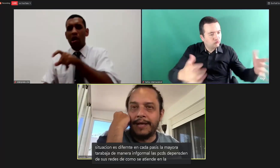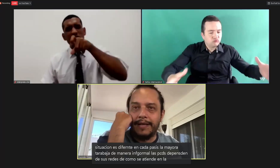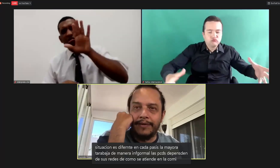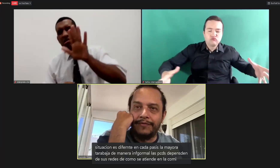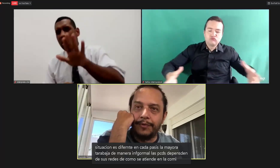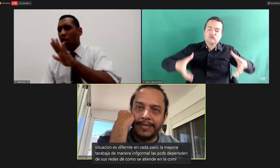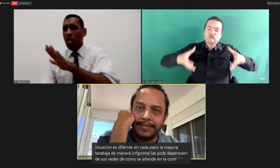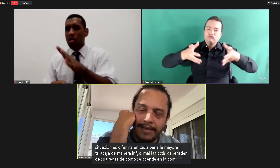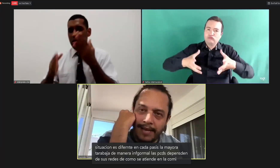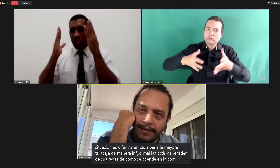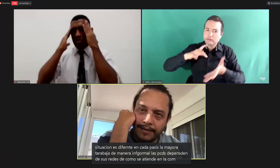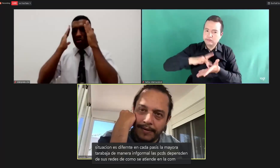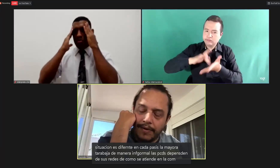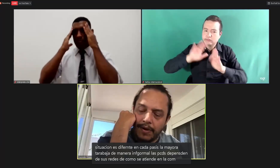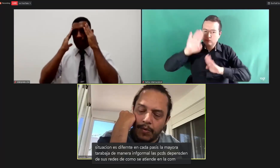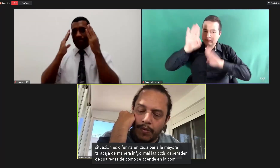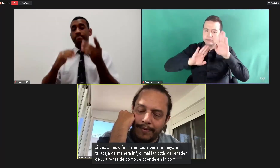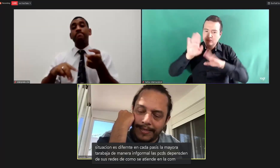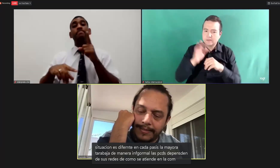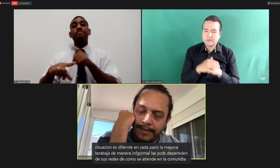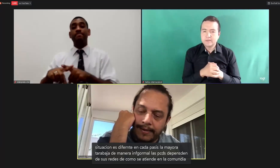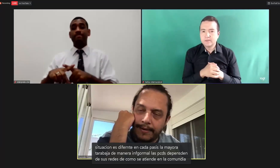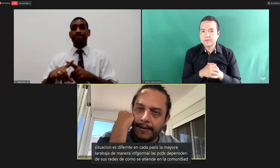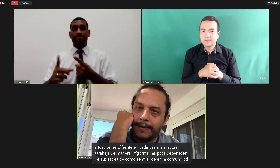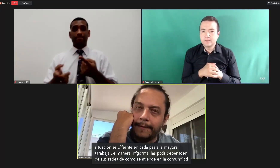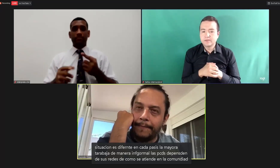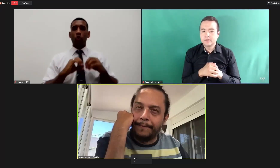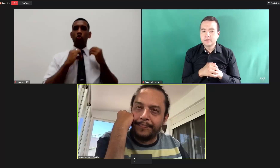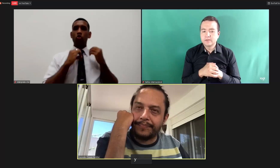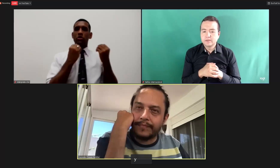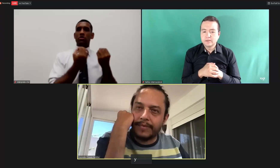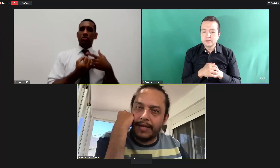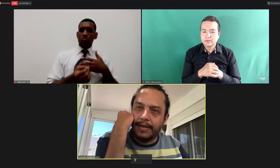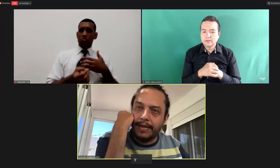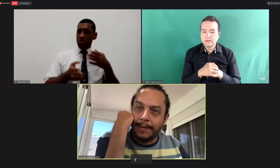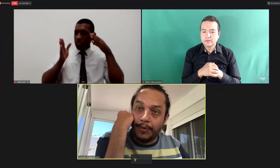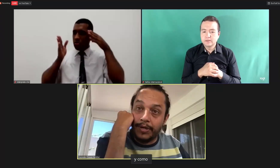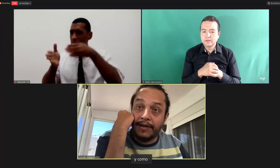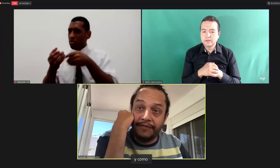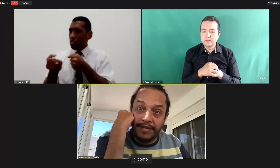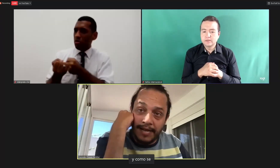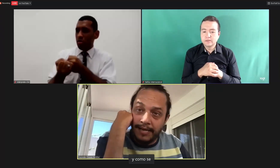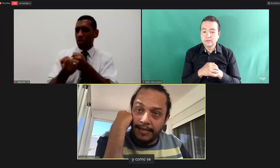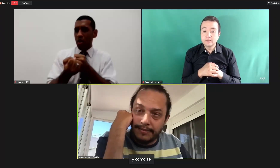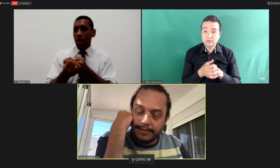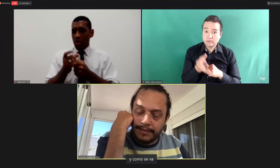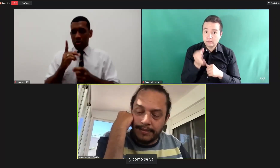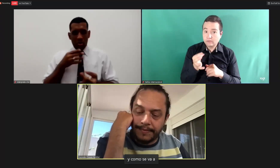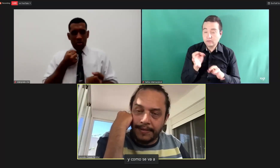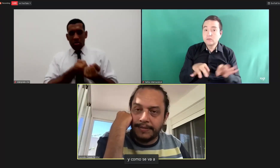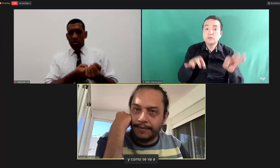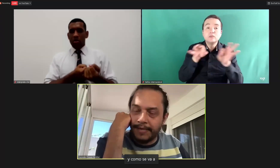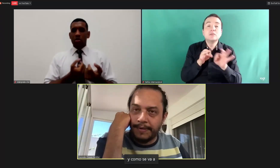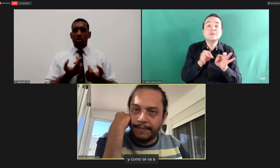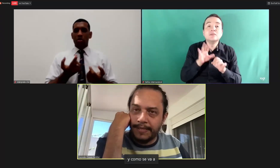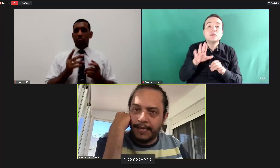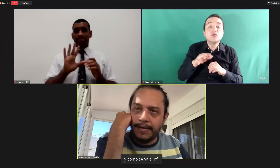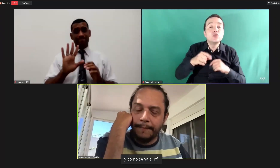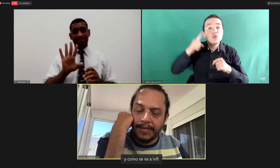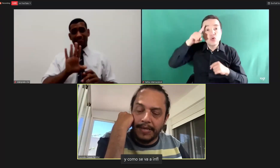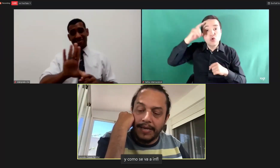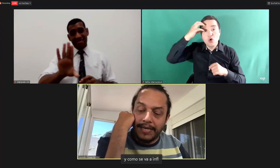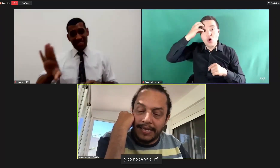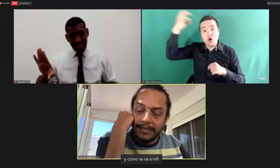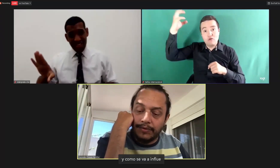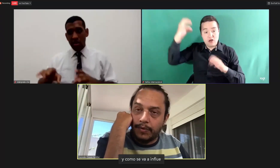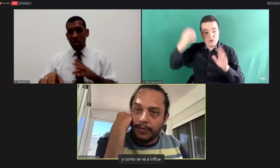alguna manera, influenciar cuál va a ser las políticas fiscales que se van a